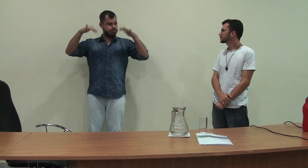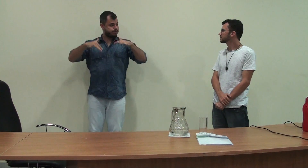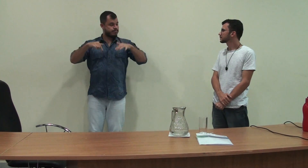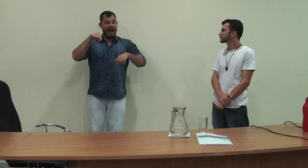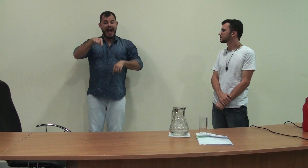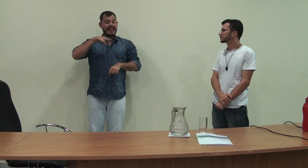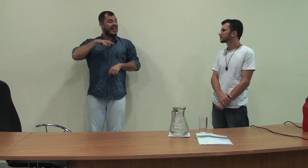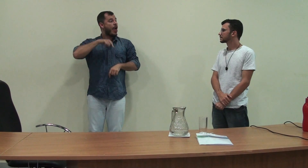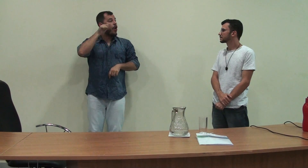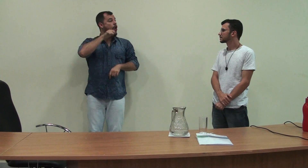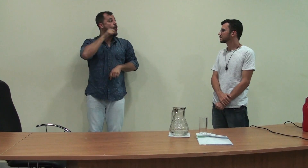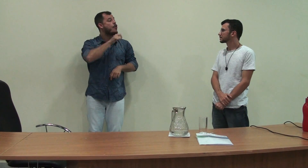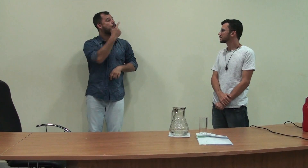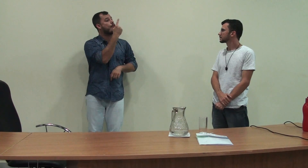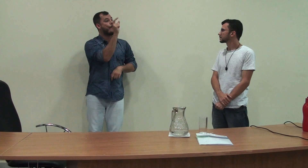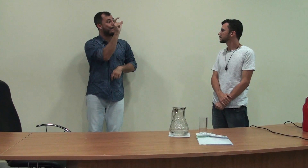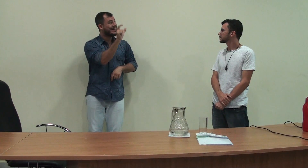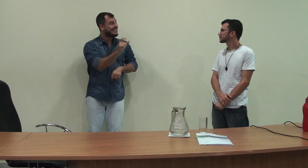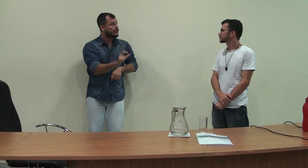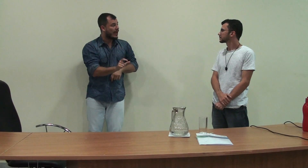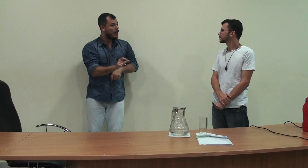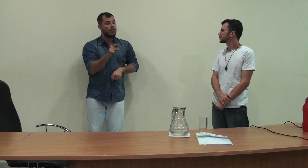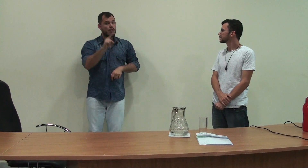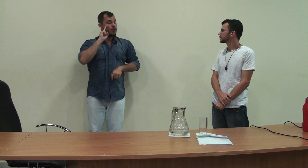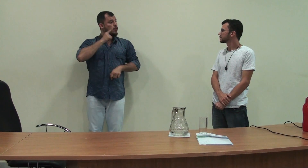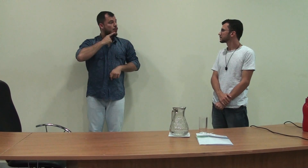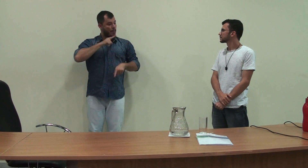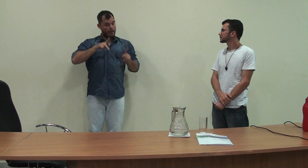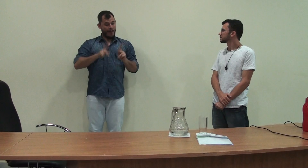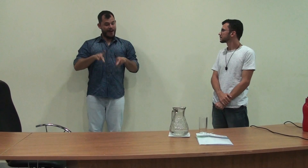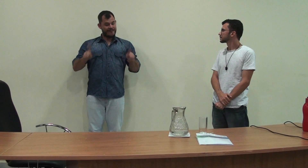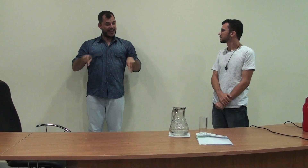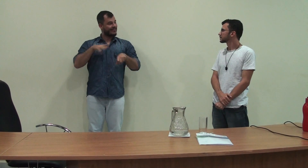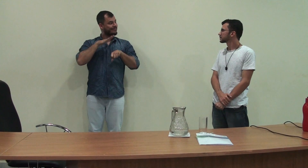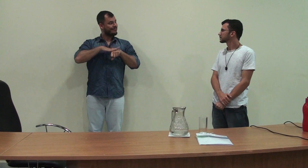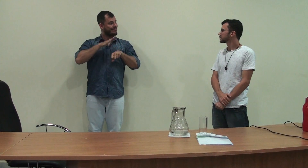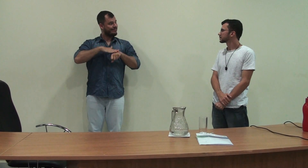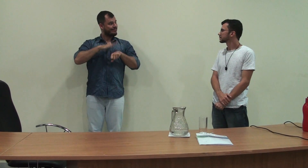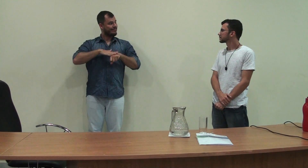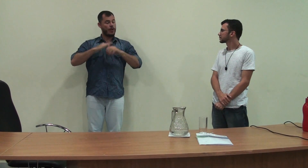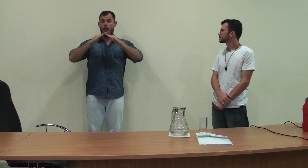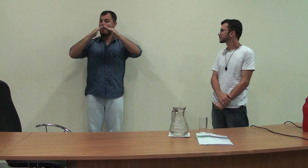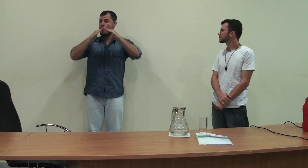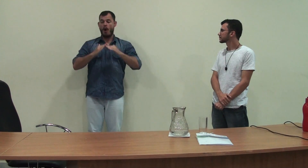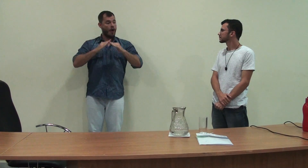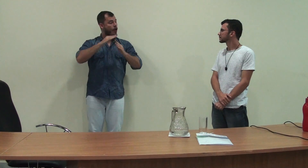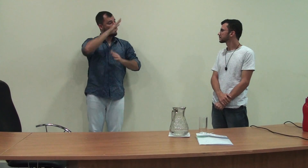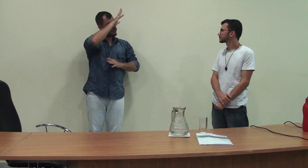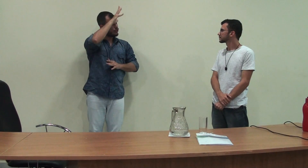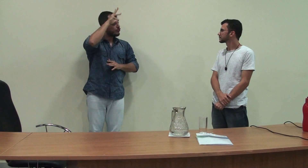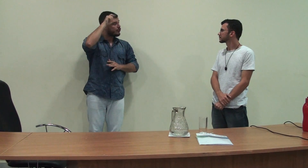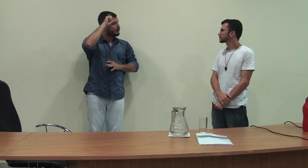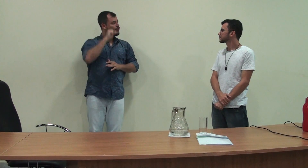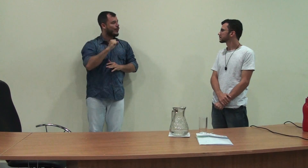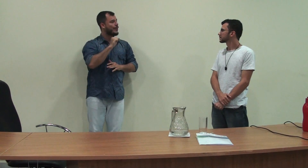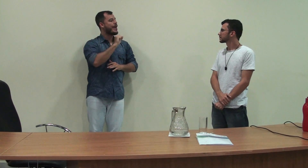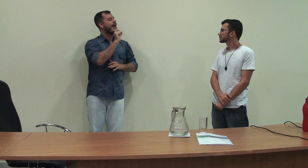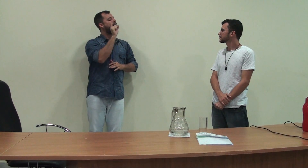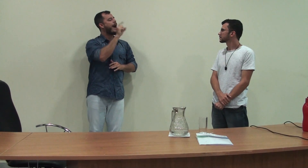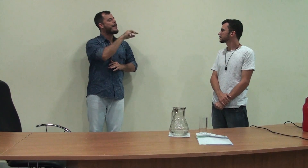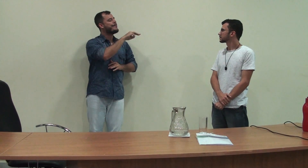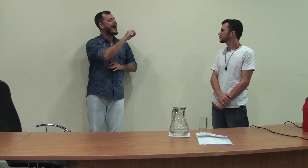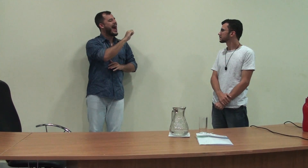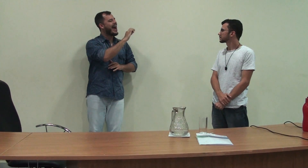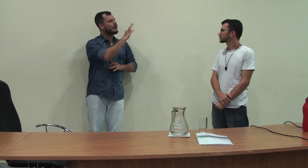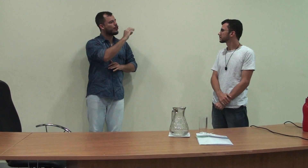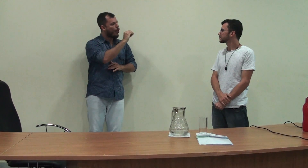ela participando no simpósio, e ela teve contato com uma professora de matemática, graduada em